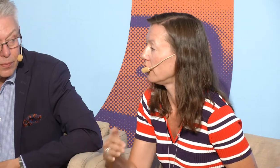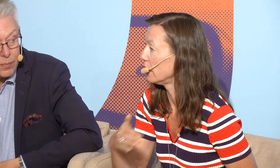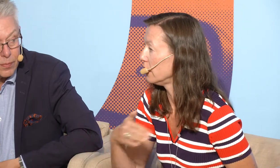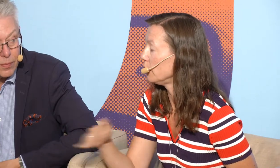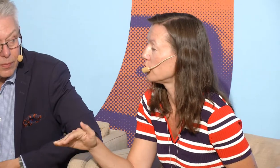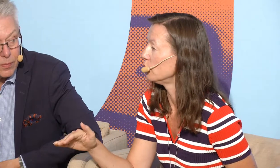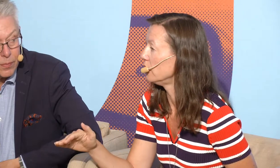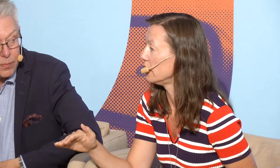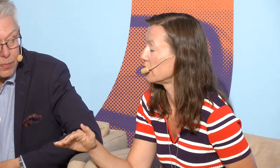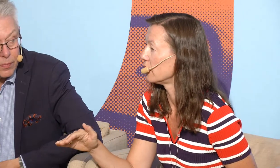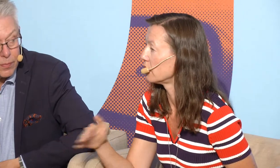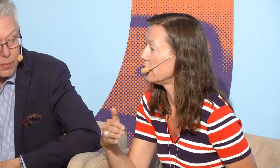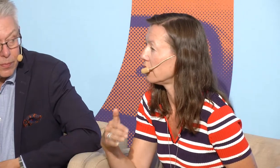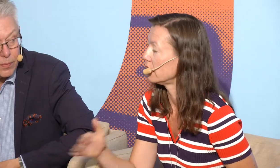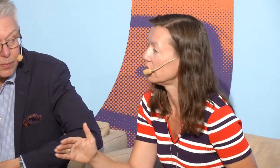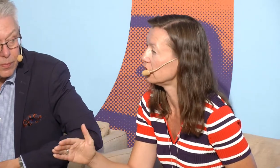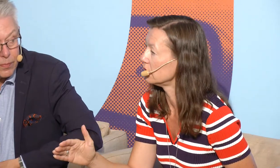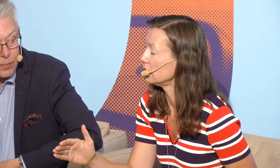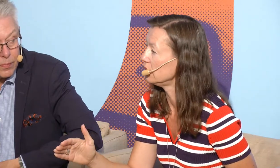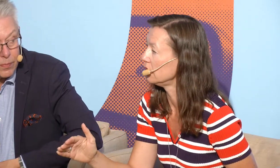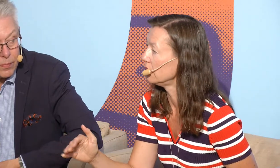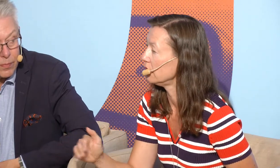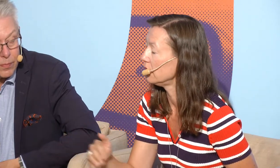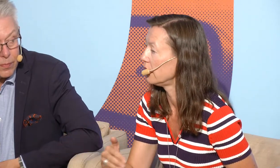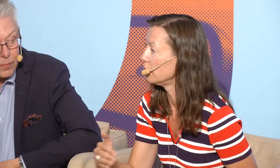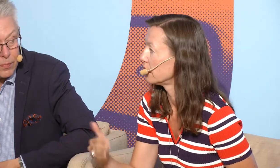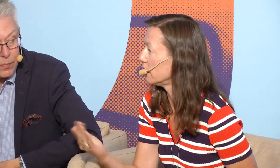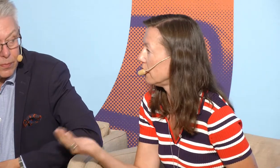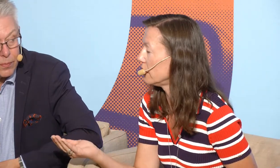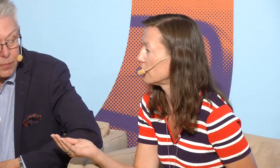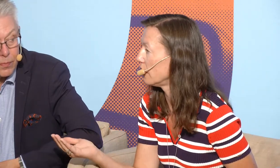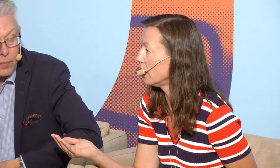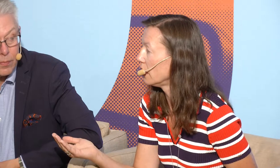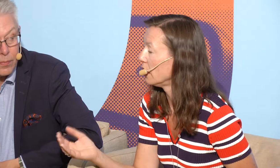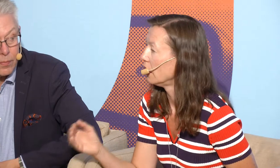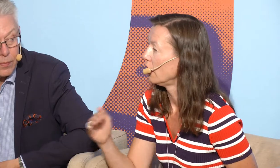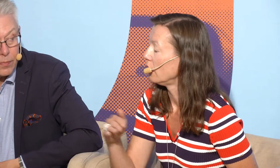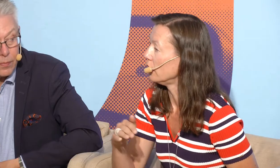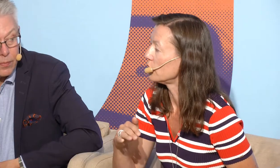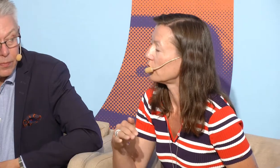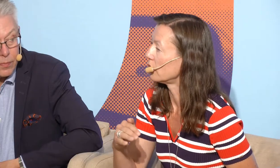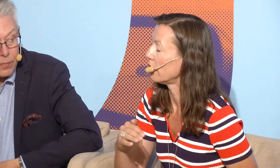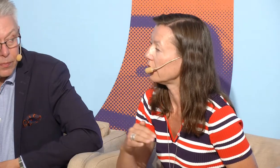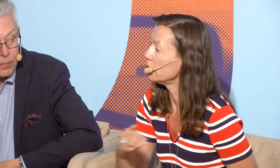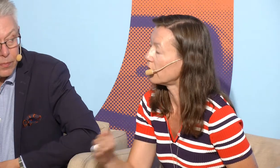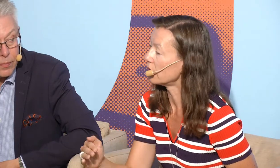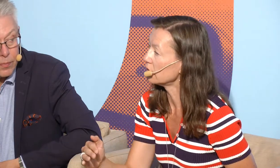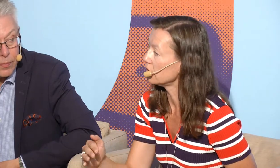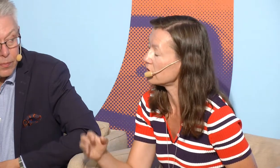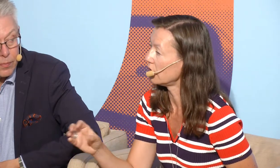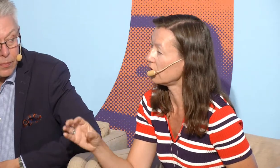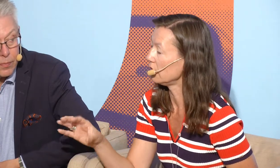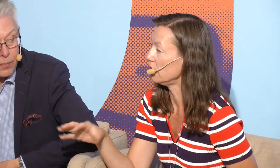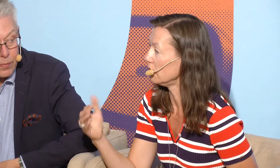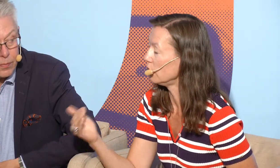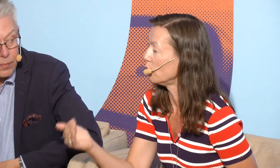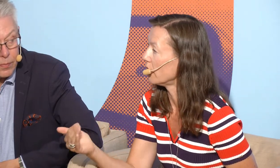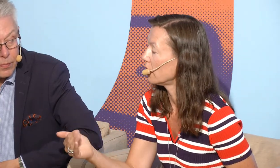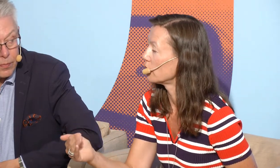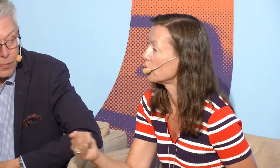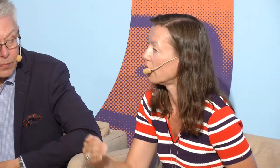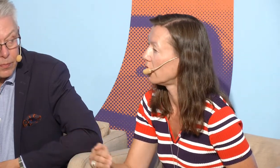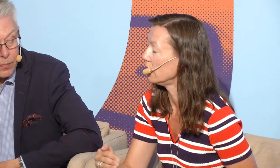grundsetupet för en akademisk utbildning är också lite annorlunda i Danmark än det är i Sverige. Så det är riktigt många, især